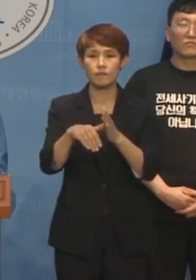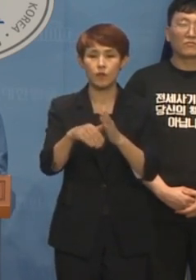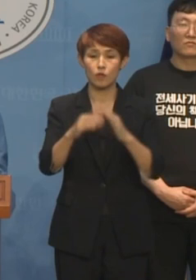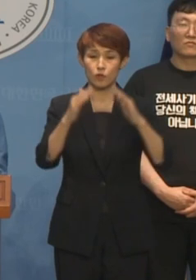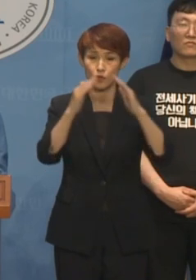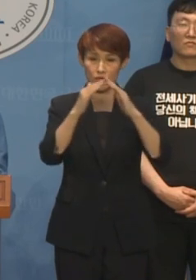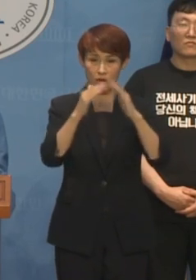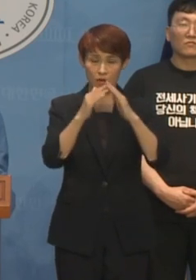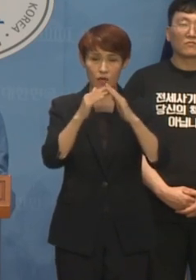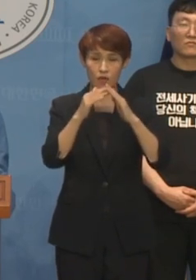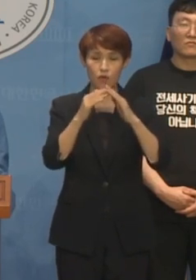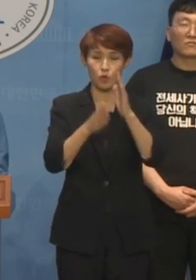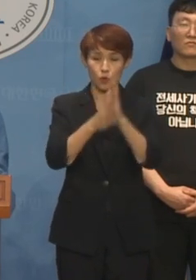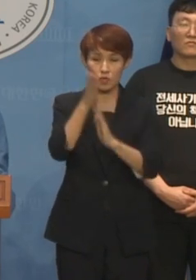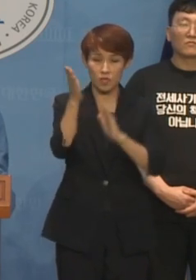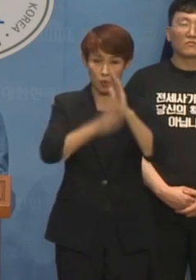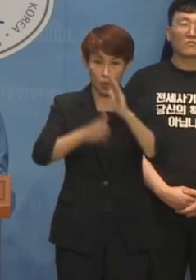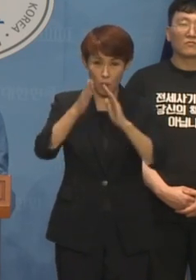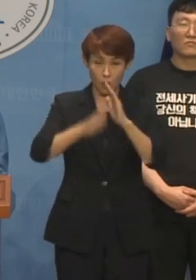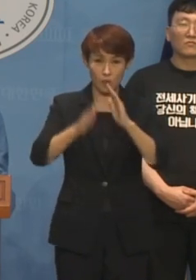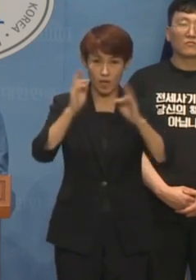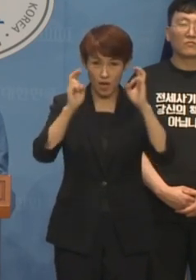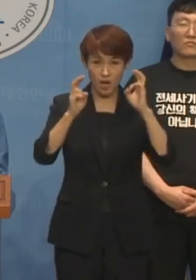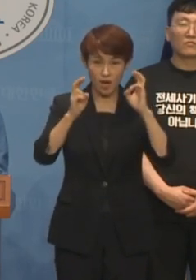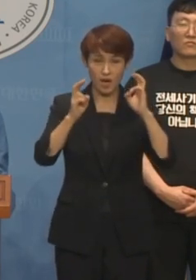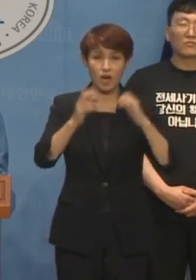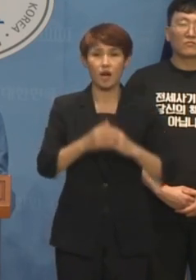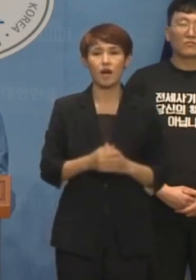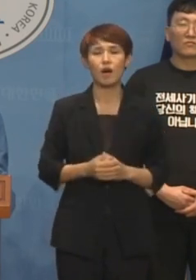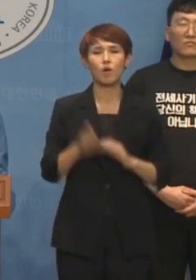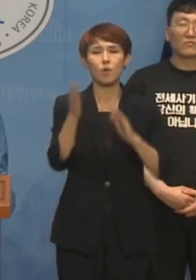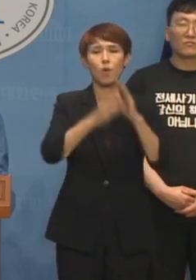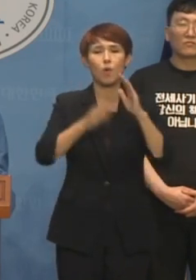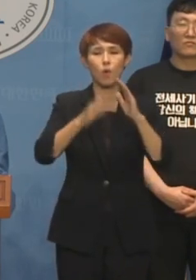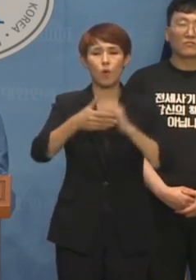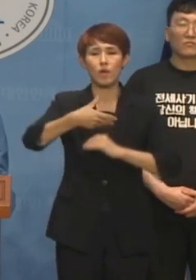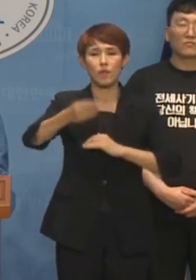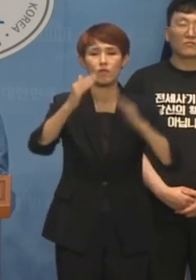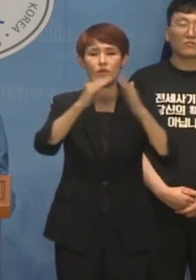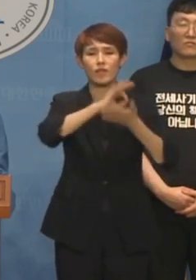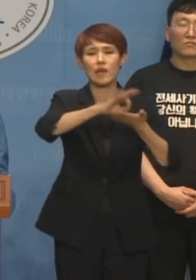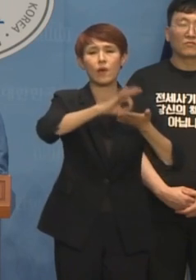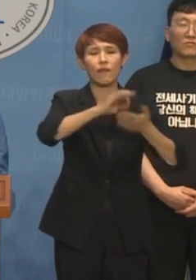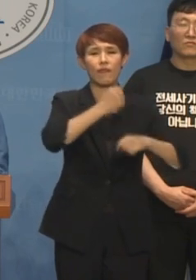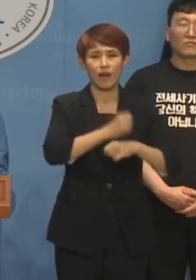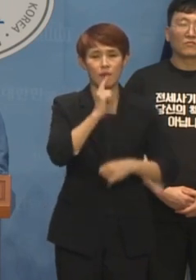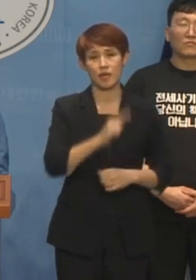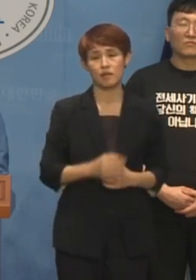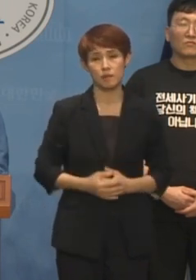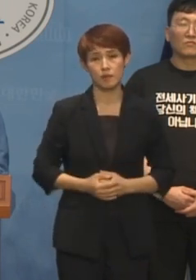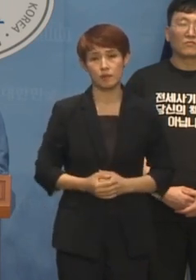주택도시보증공사가 깡통전세 주택을 낙찰받아서 공공임대주택으로 사용하겠다 이렇게 발표를 했어요.